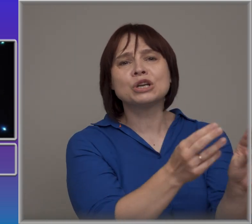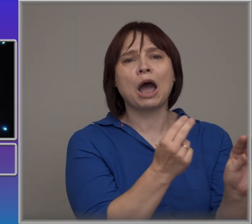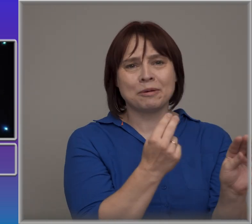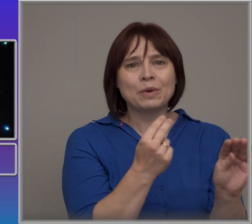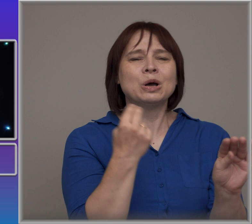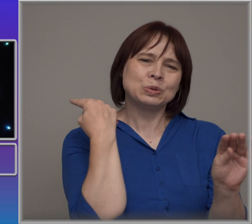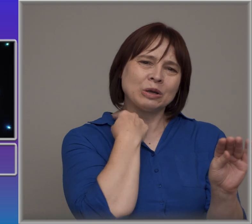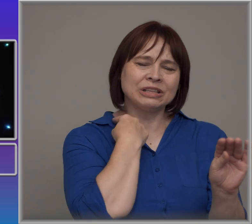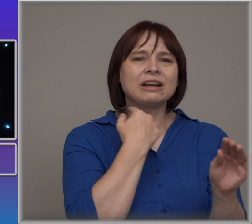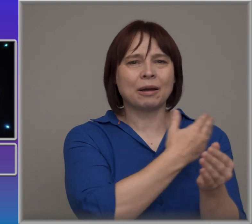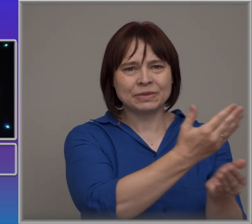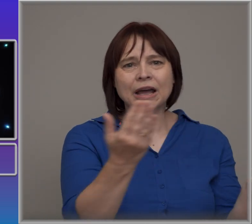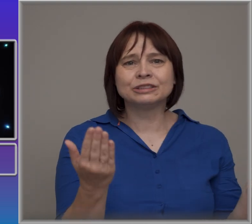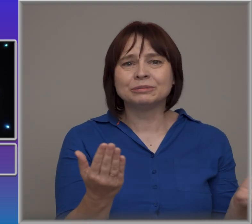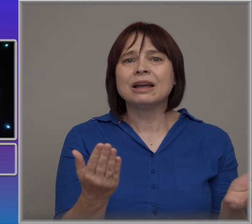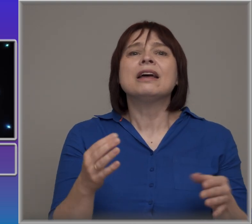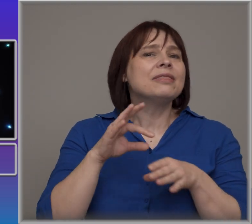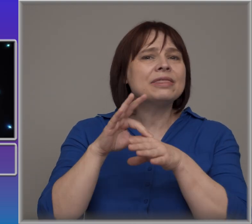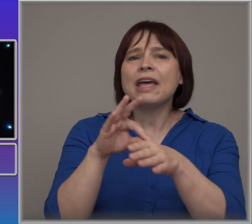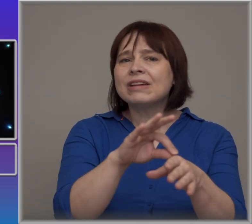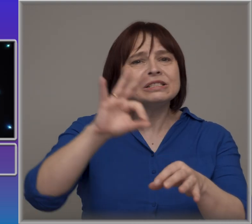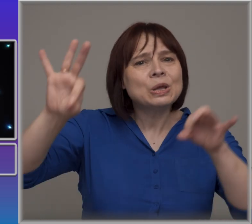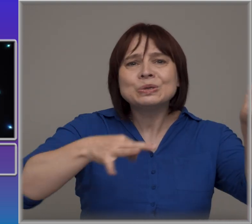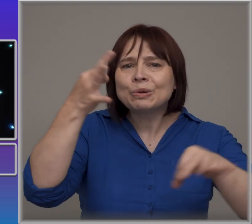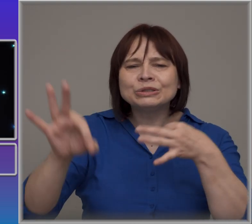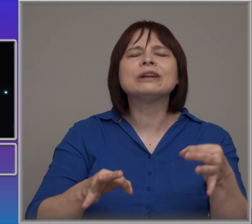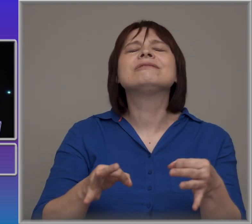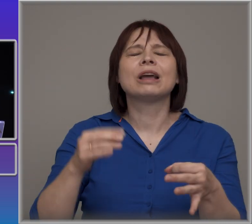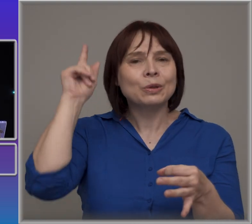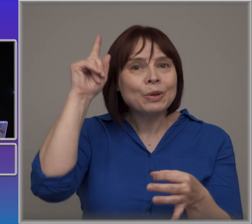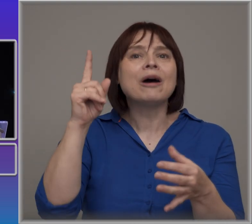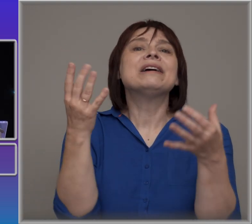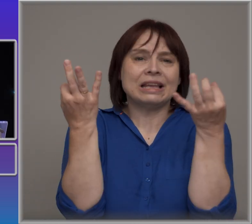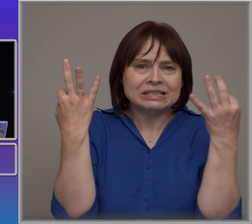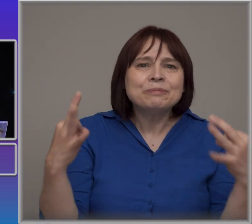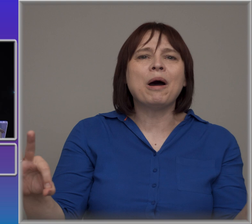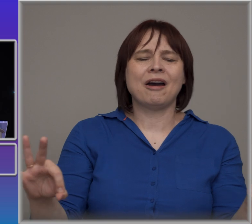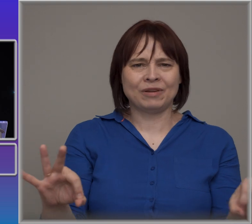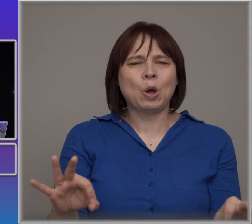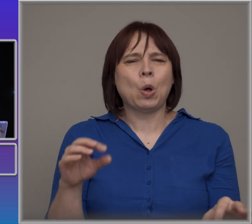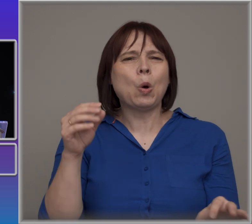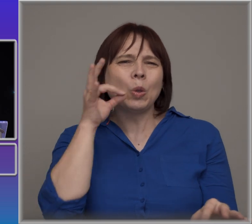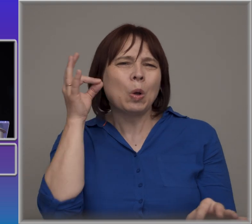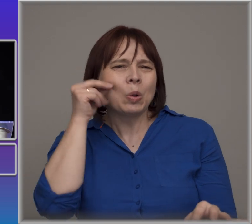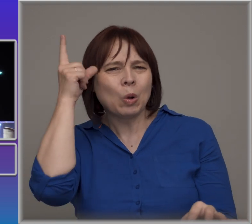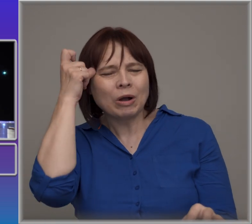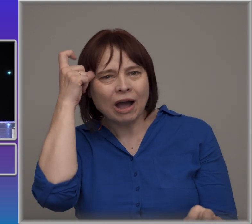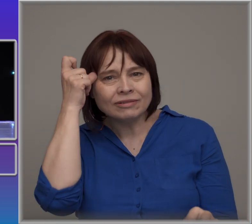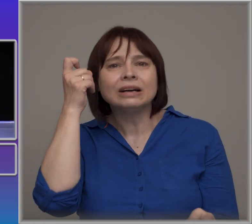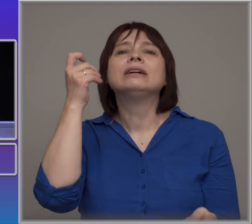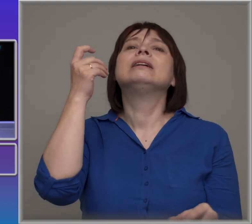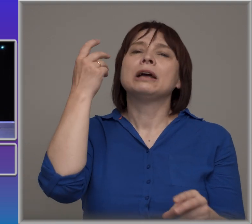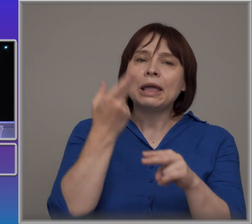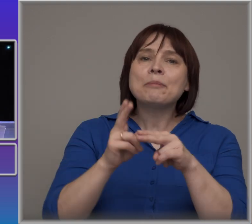на небесах. Да прославится Твое имя. Да придет Твое Царство на земле, как и на небесах. Хлеб